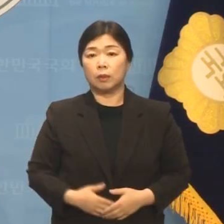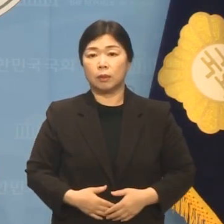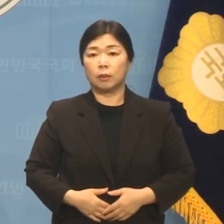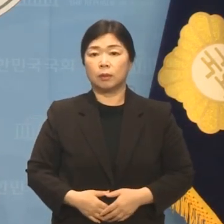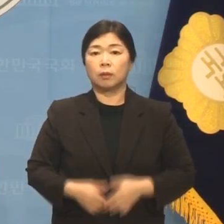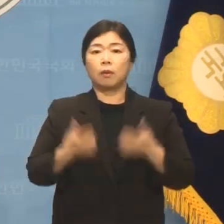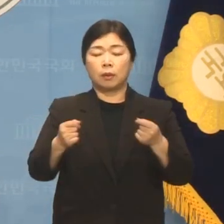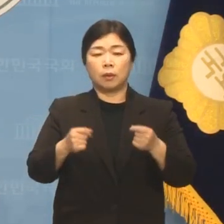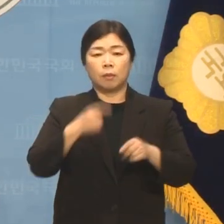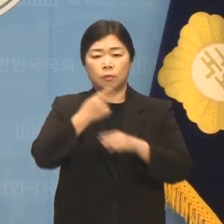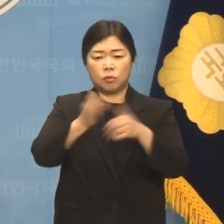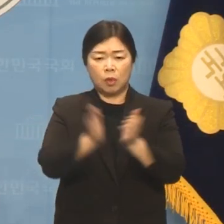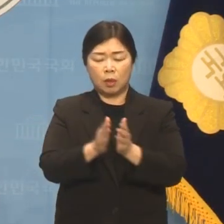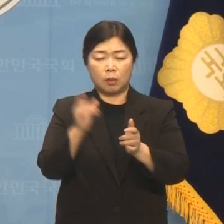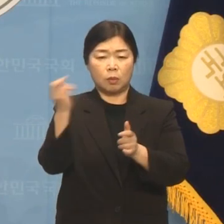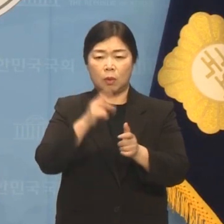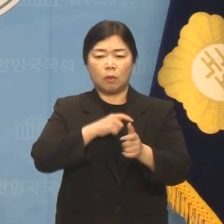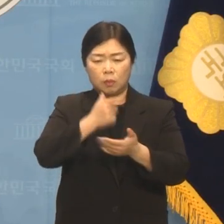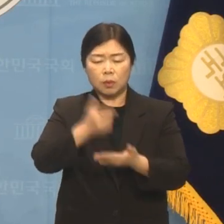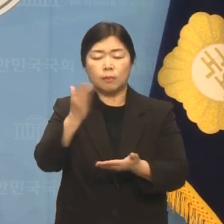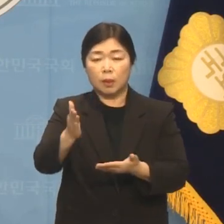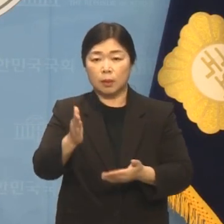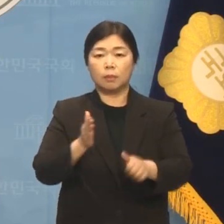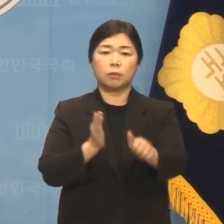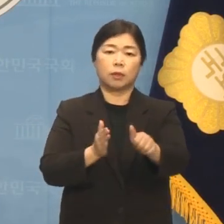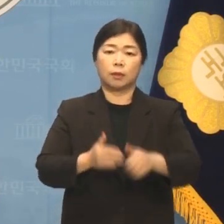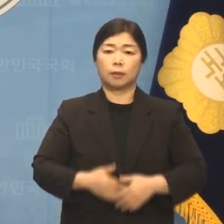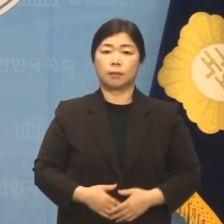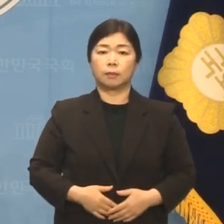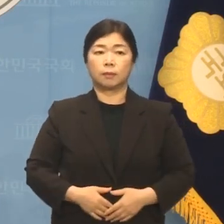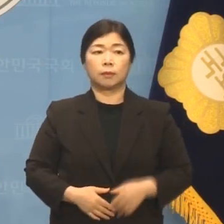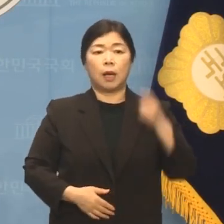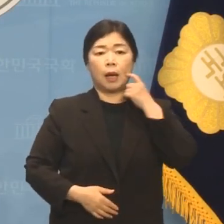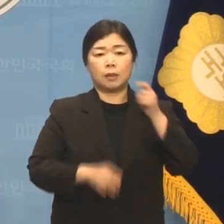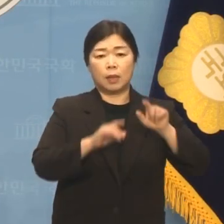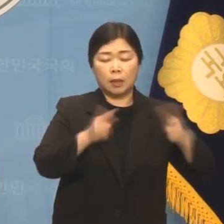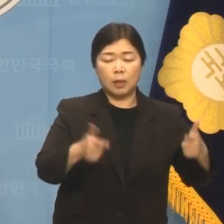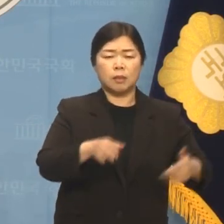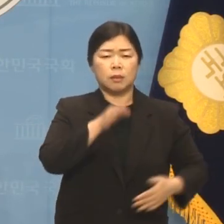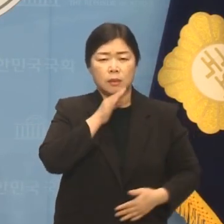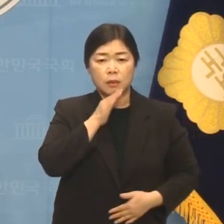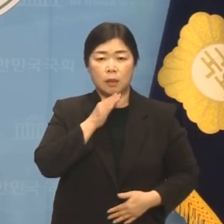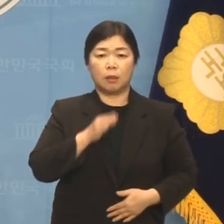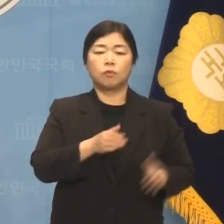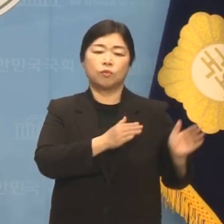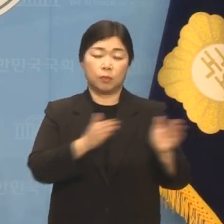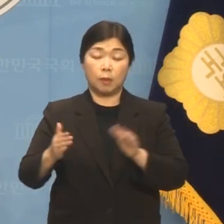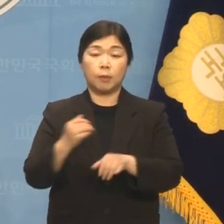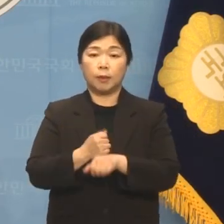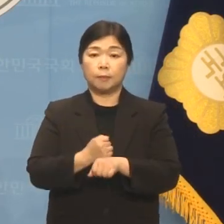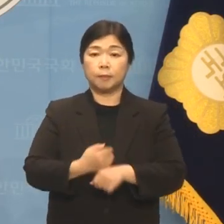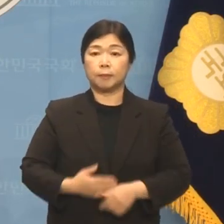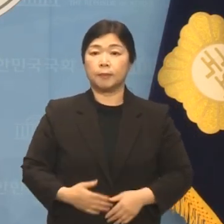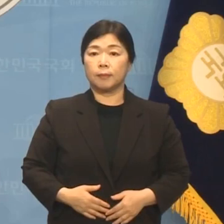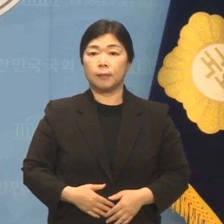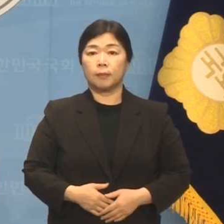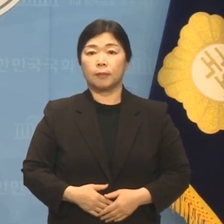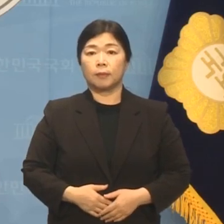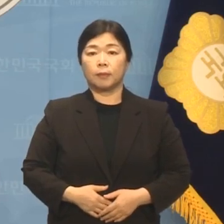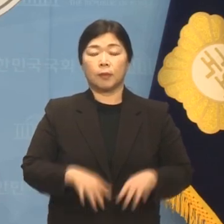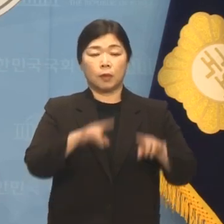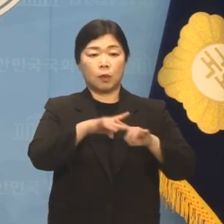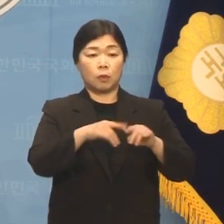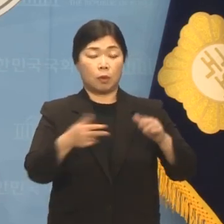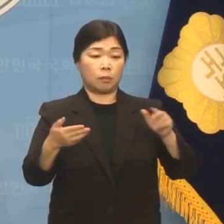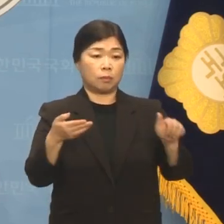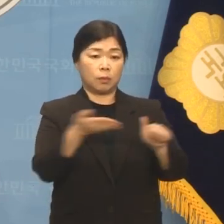됩니다. 우리 정부는 가짜 아리백이 아니라 진짜 아리백을 합니다. 전력망